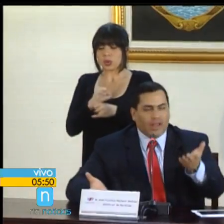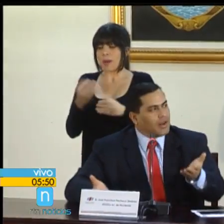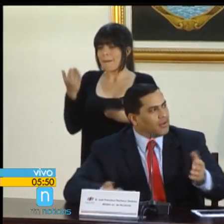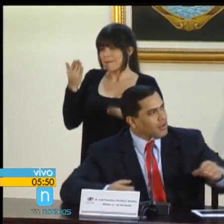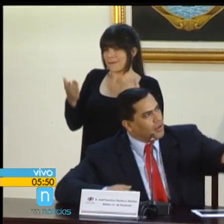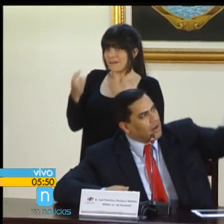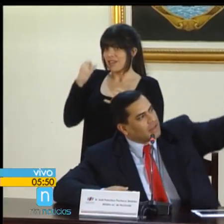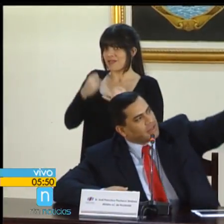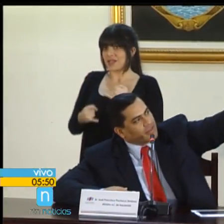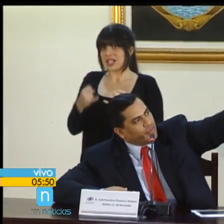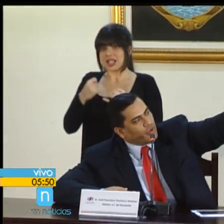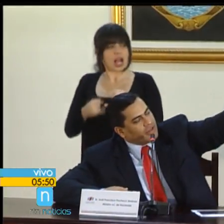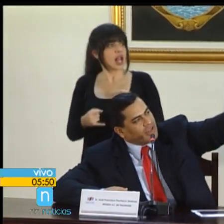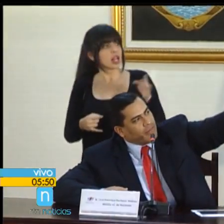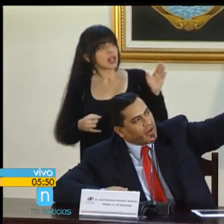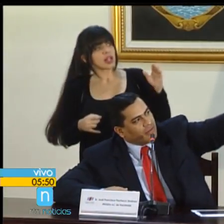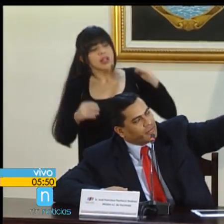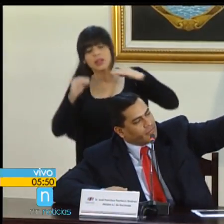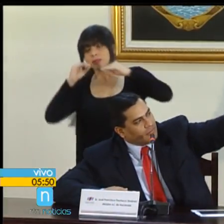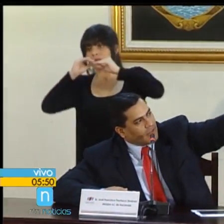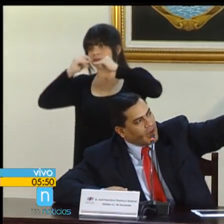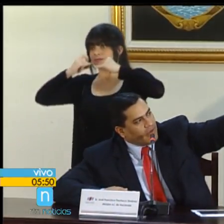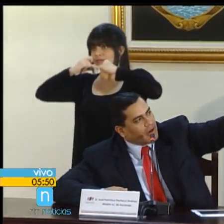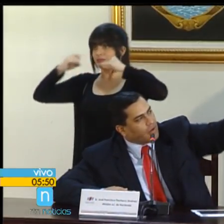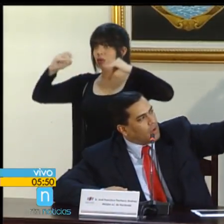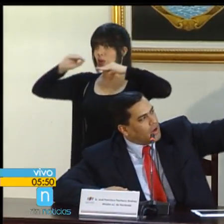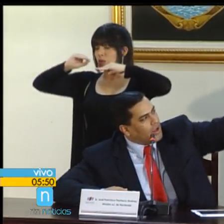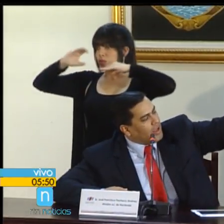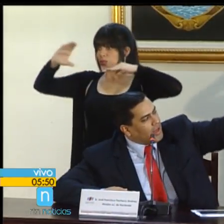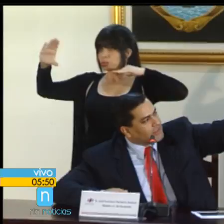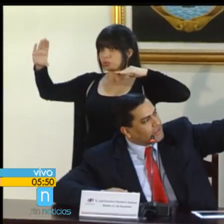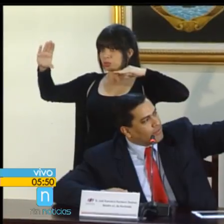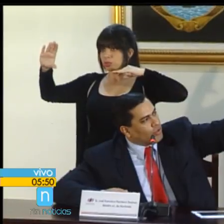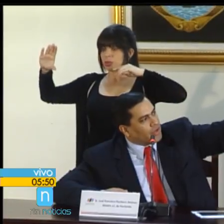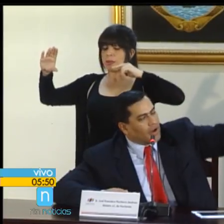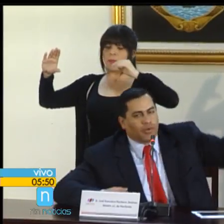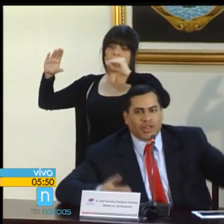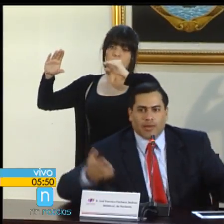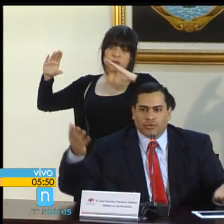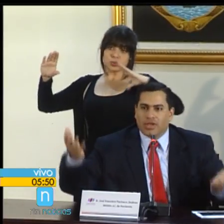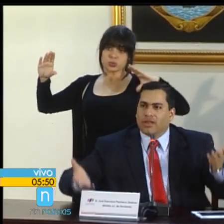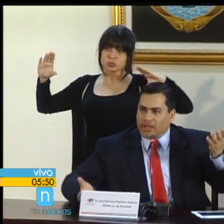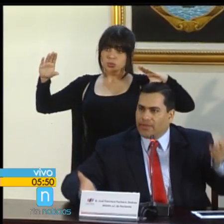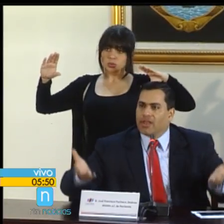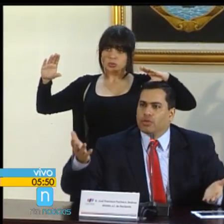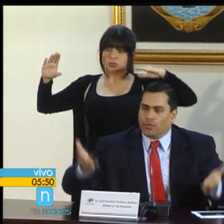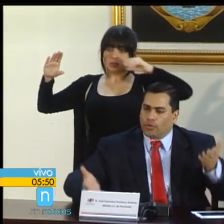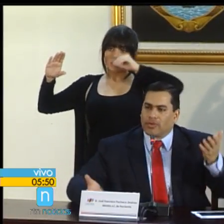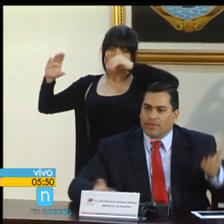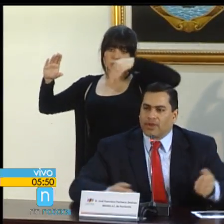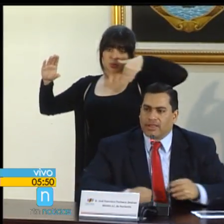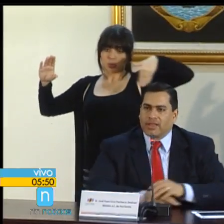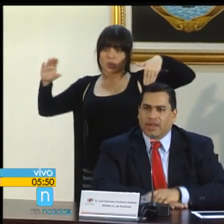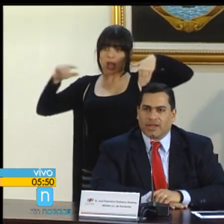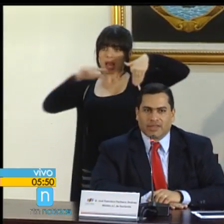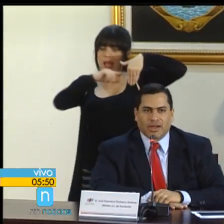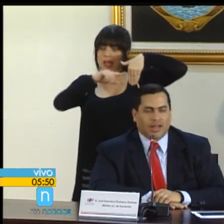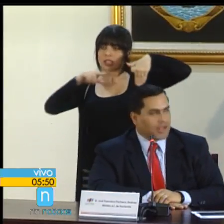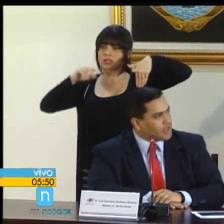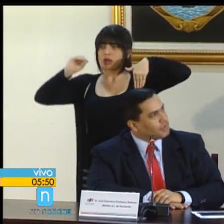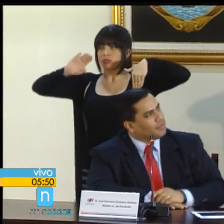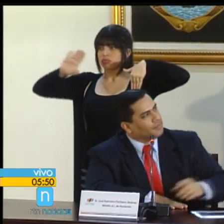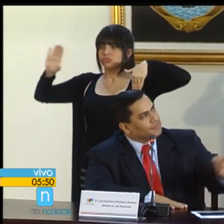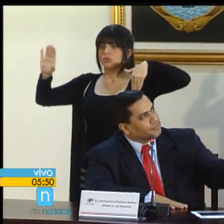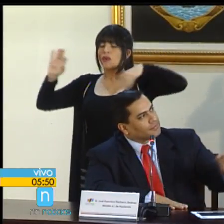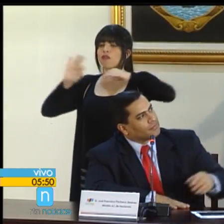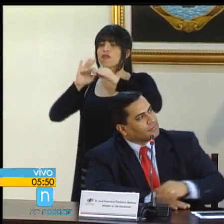balance final, las que están por encima de la barra roja y las que están por debajo, digamos, definen 2 formas diferentes de analizar cada